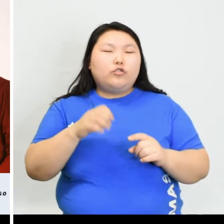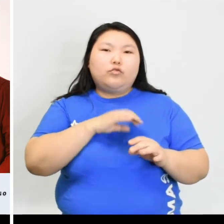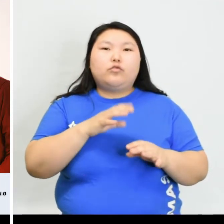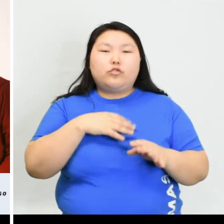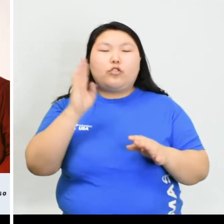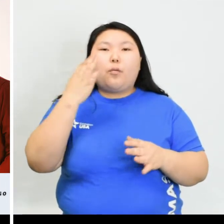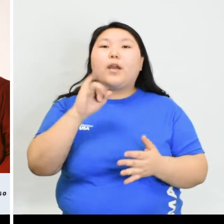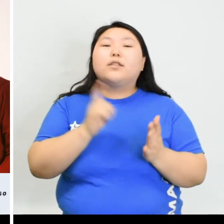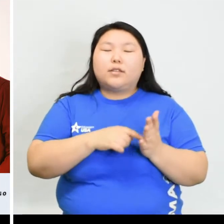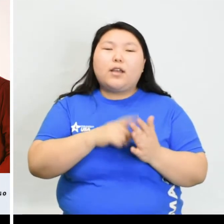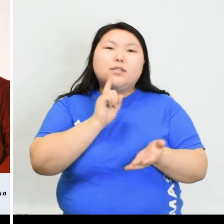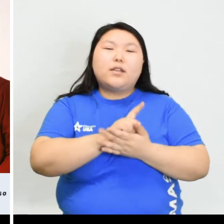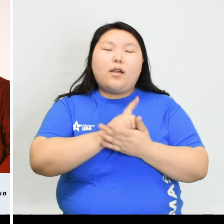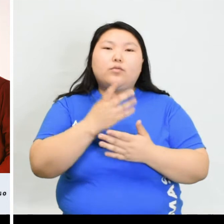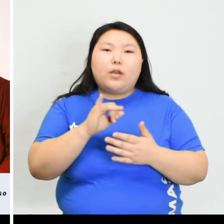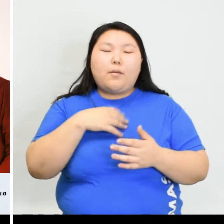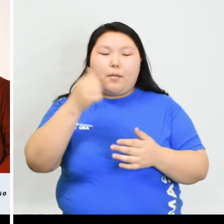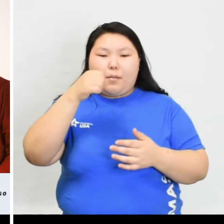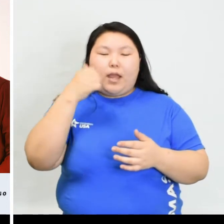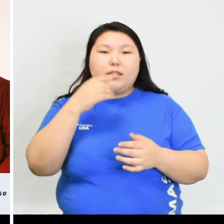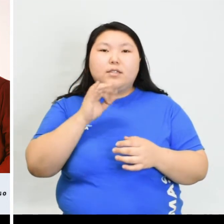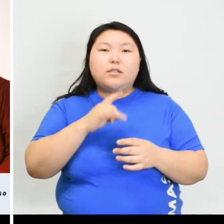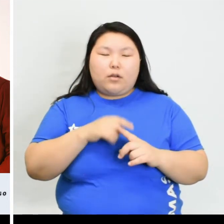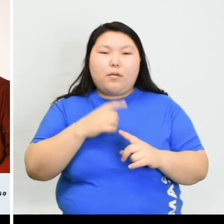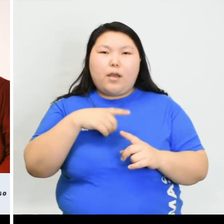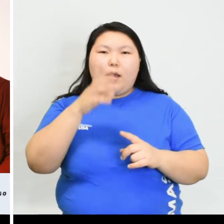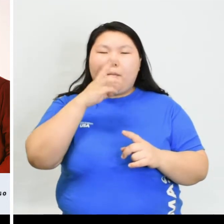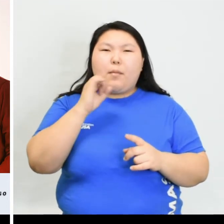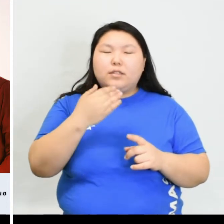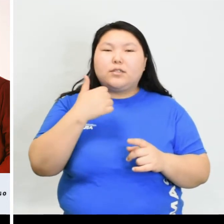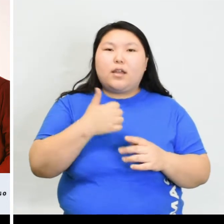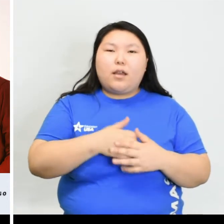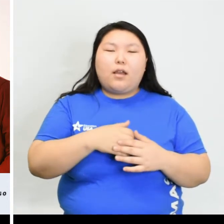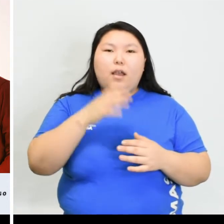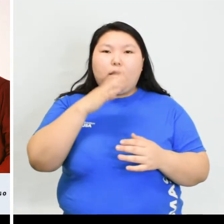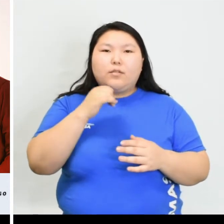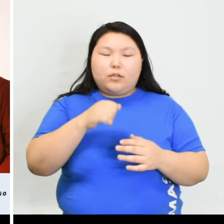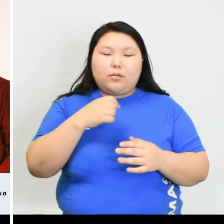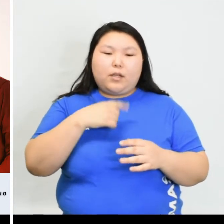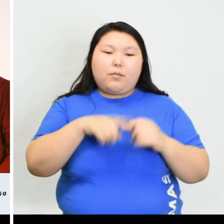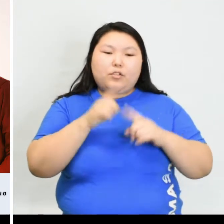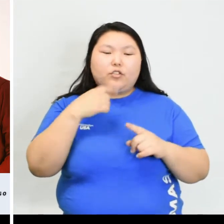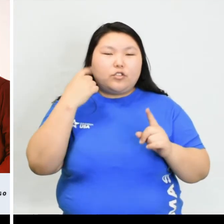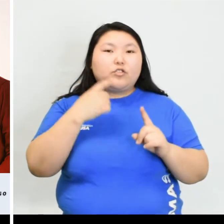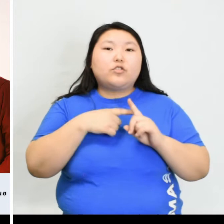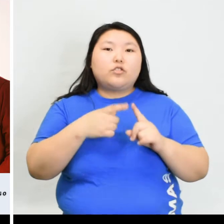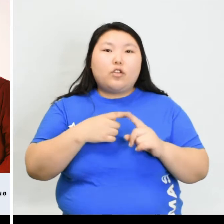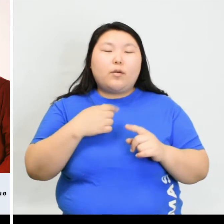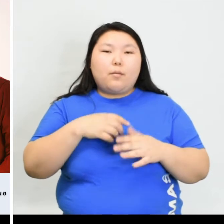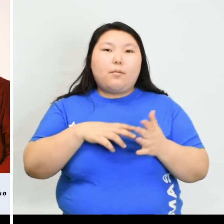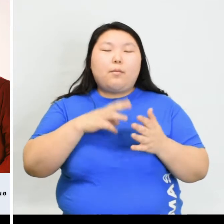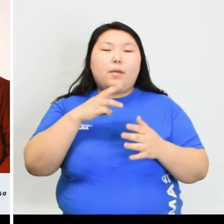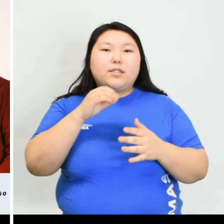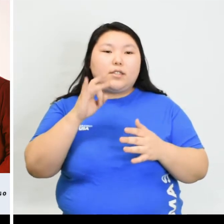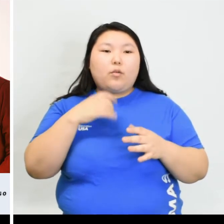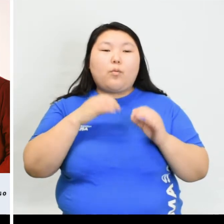хэрэгтэй. Заавалчгүй яг бол магистр гэдэг чинь master ямар нэгэн чиглэлээр master болох гэдэг